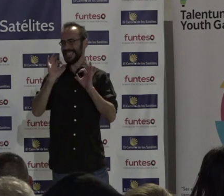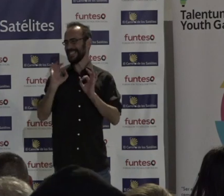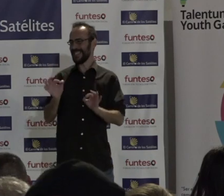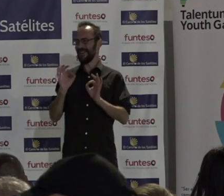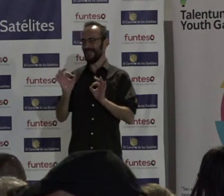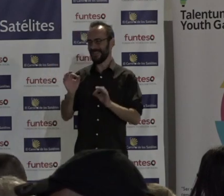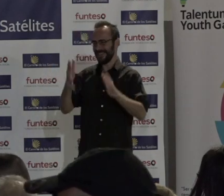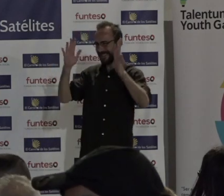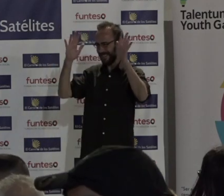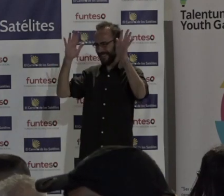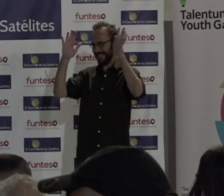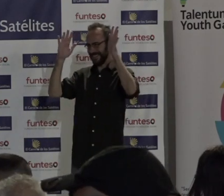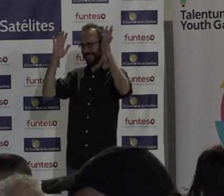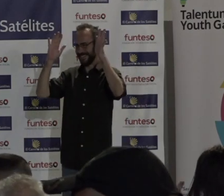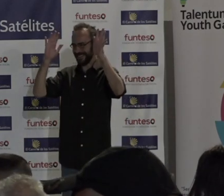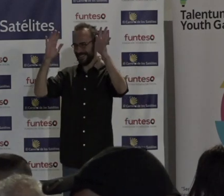Montaña.